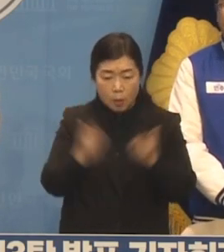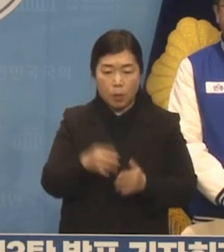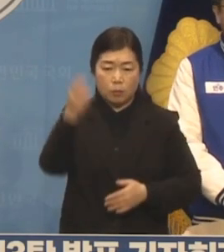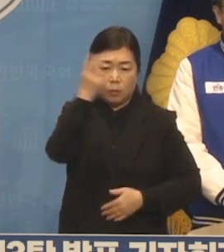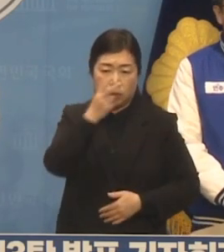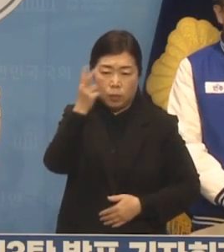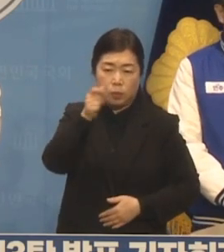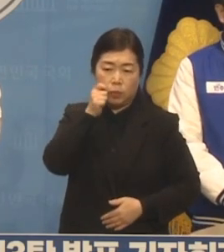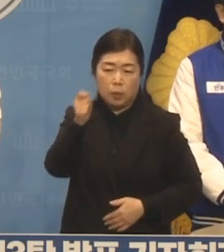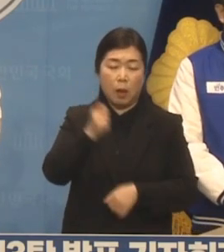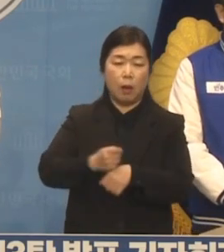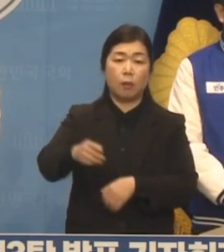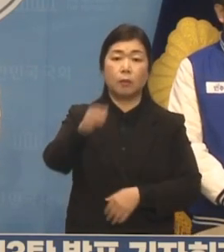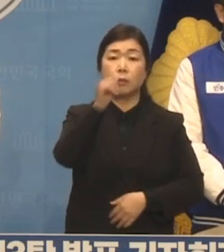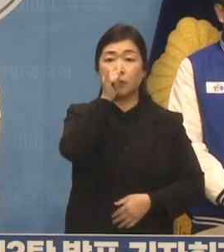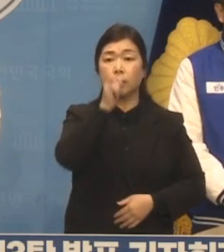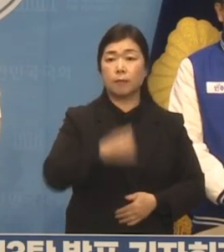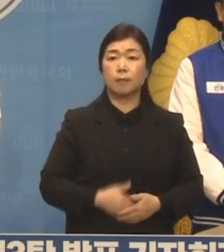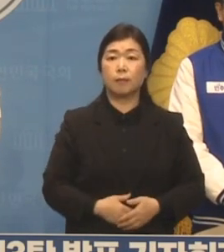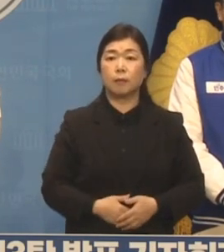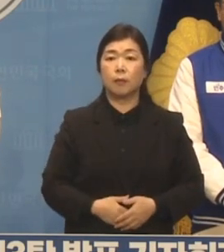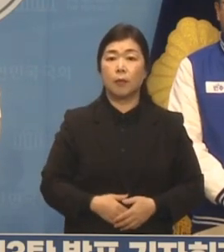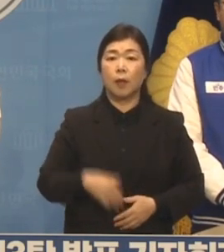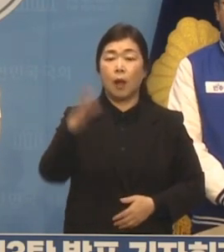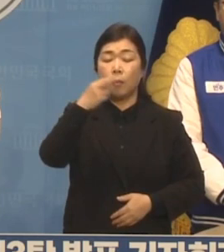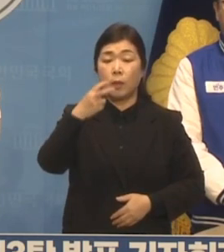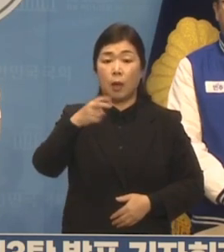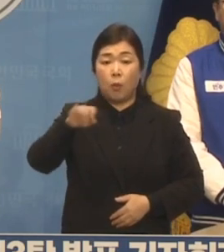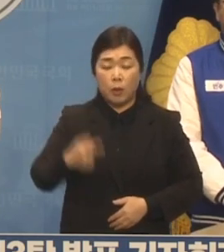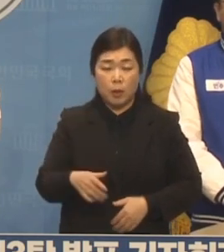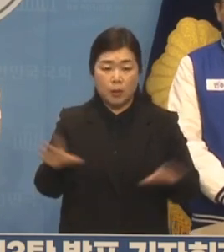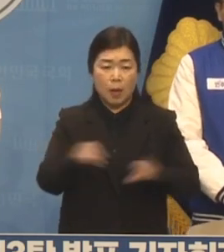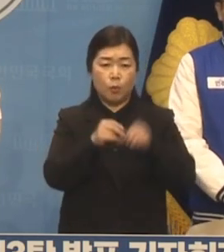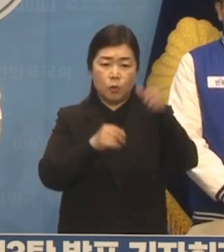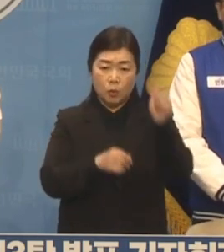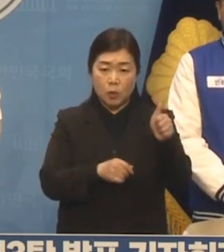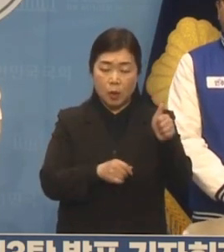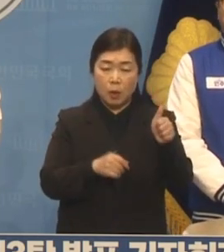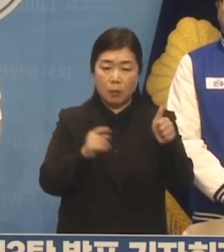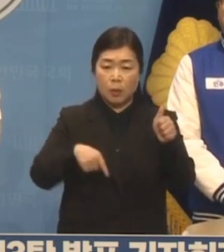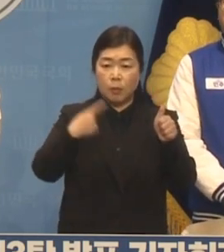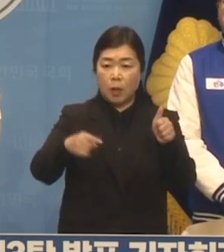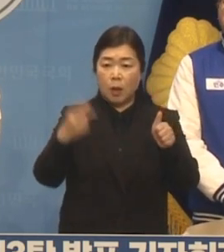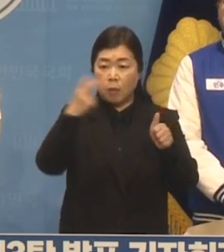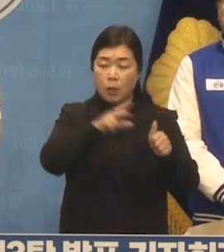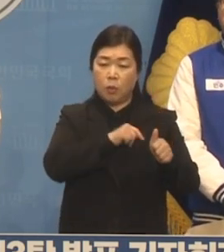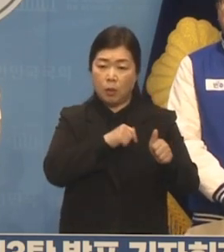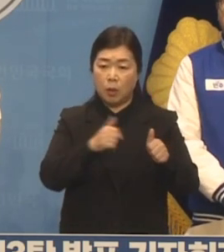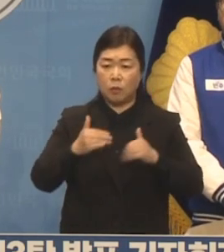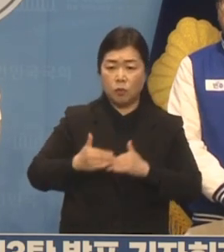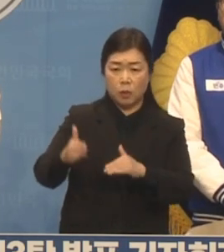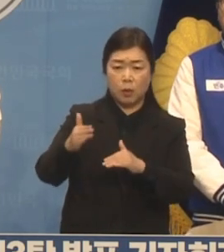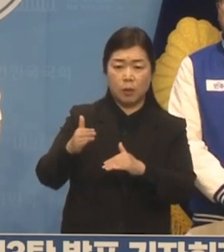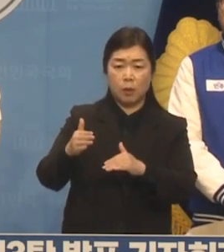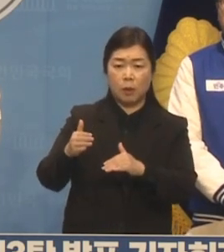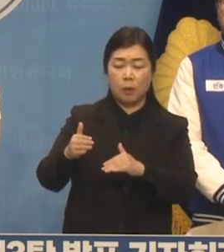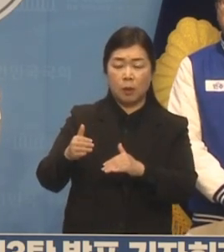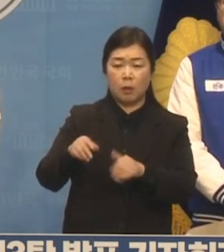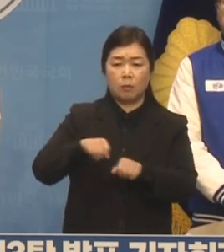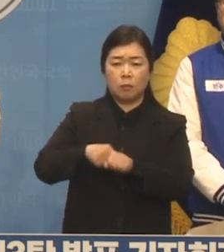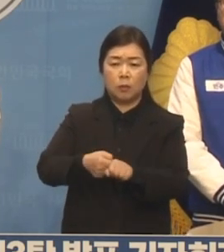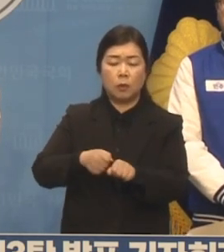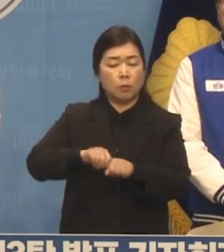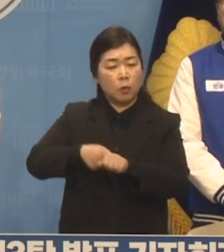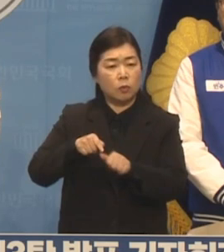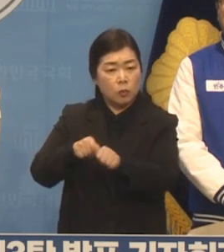감사위원 중심으로 감사원 사무총장 중심으로 추진한 다음에 감사위원들에게 추진받는 방식의 업무들을 진행한